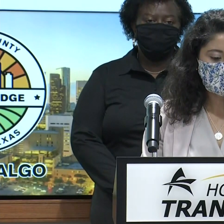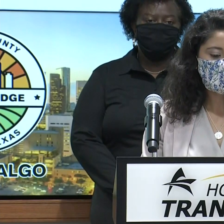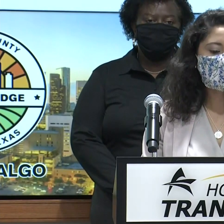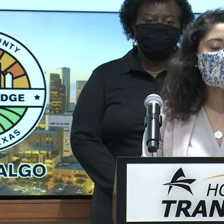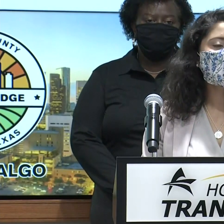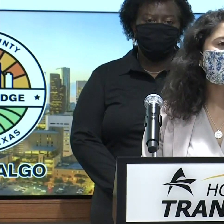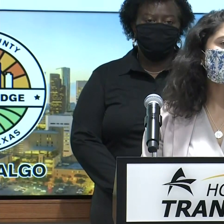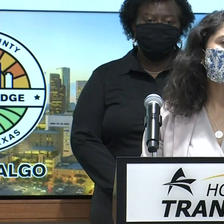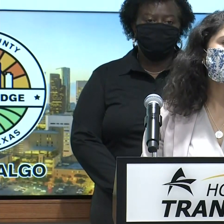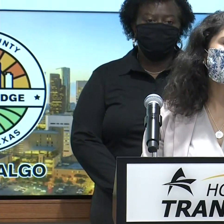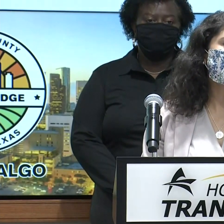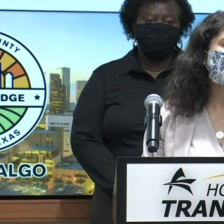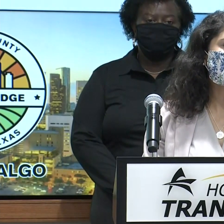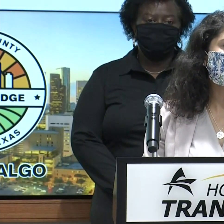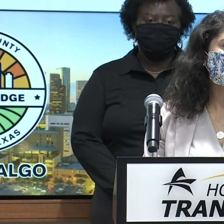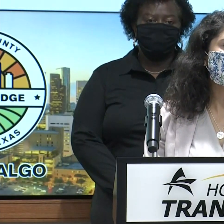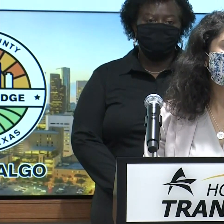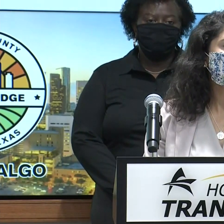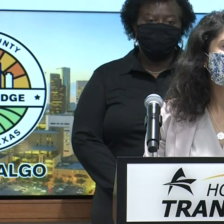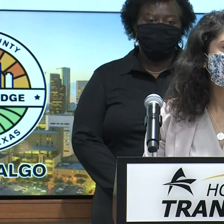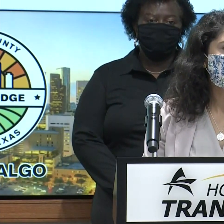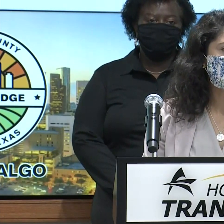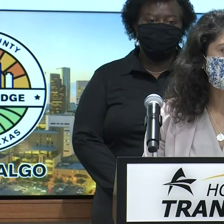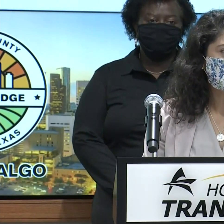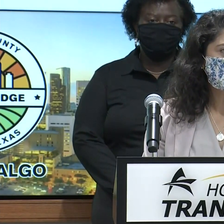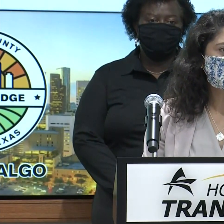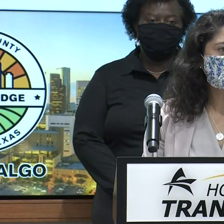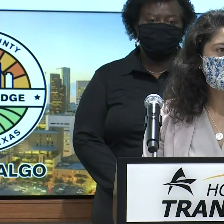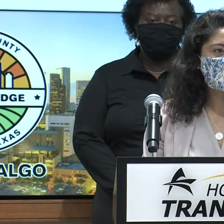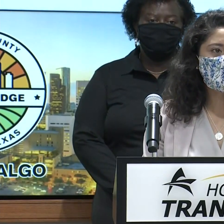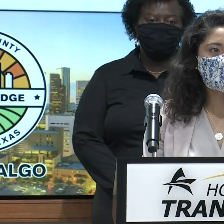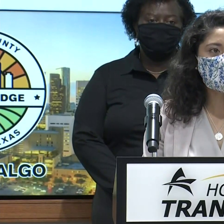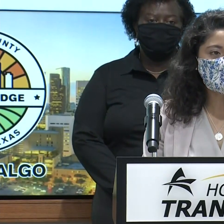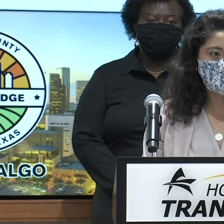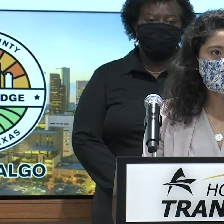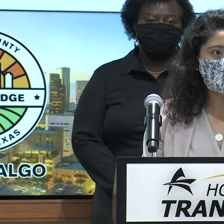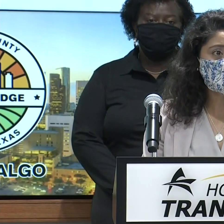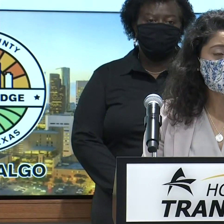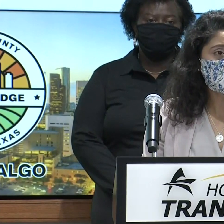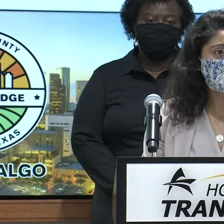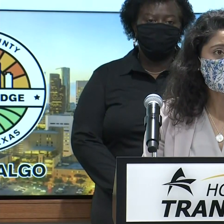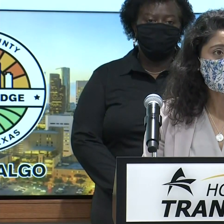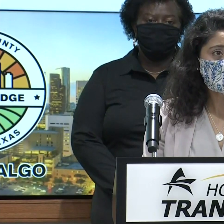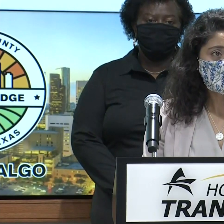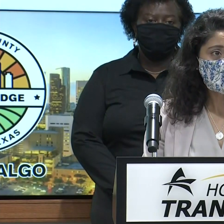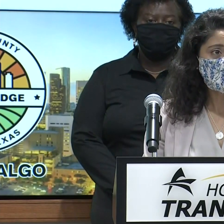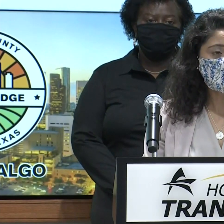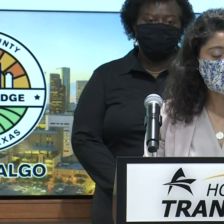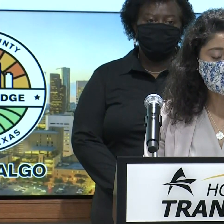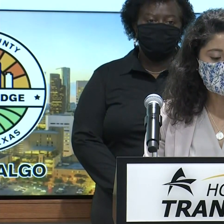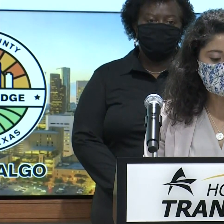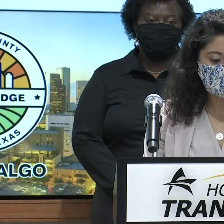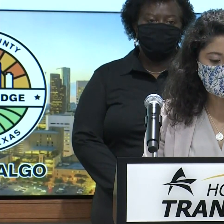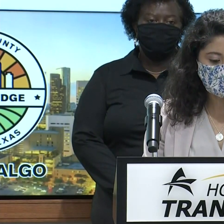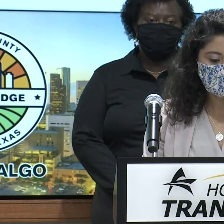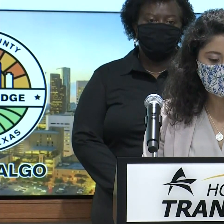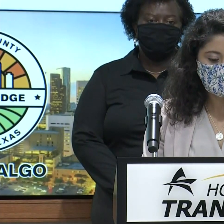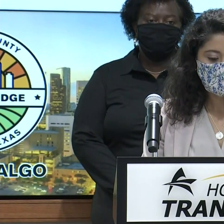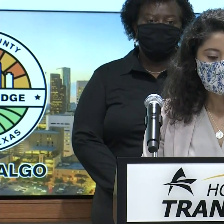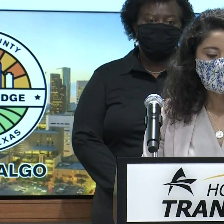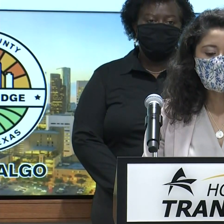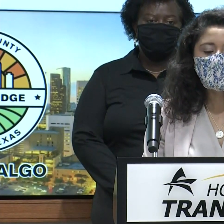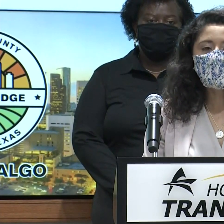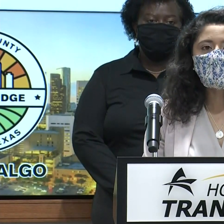comunidades. No deberían darse en cuenta en medio de la noche, cuando una explosión explota sus